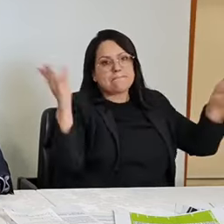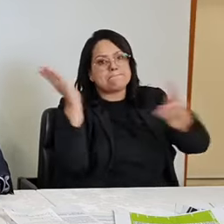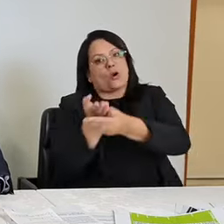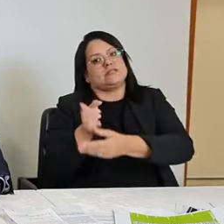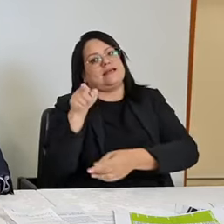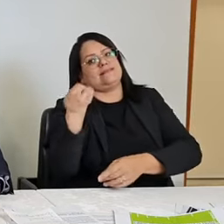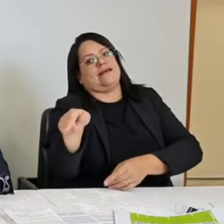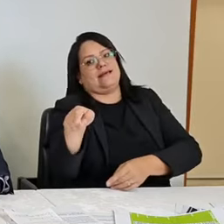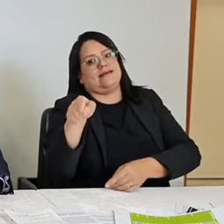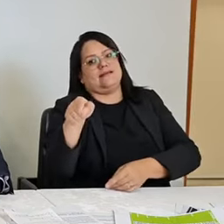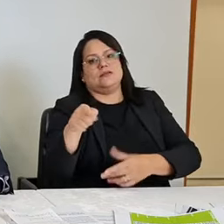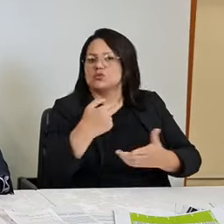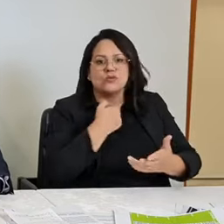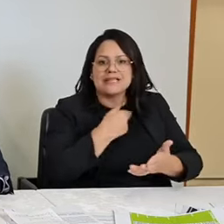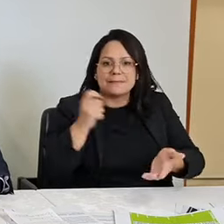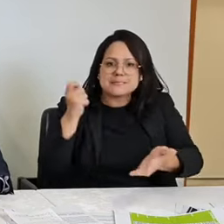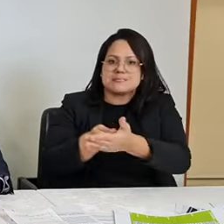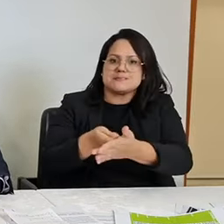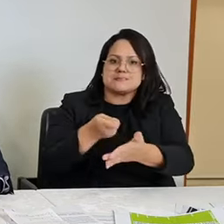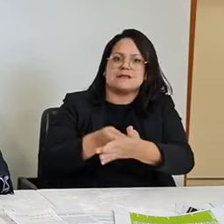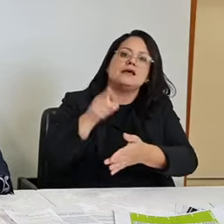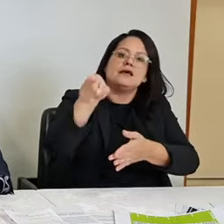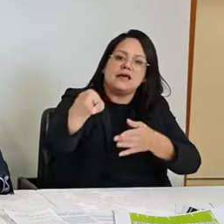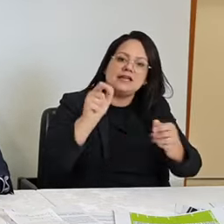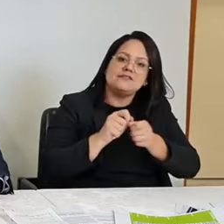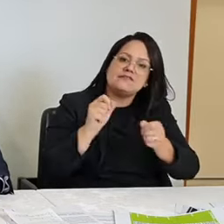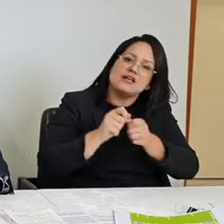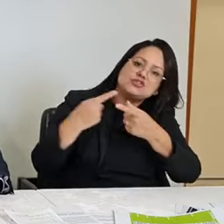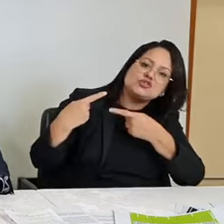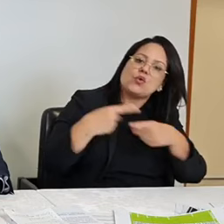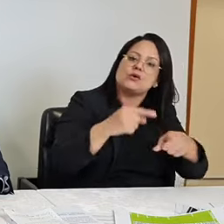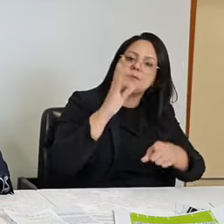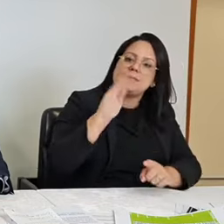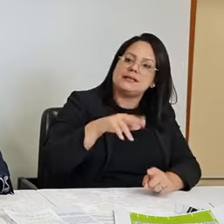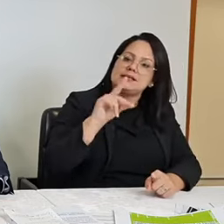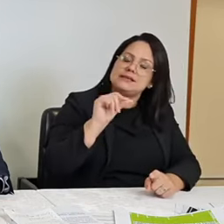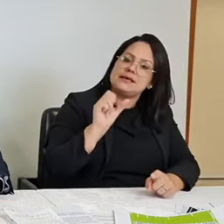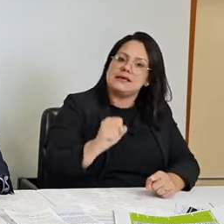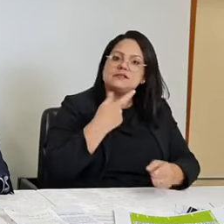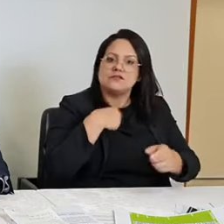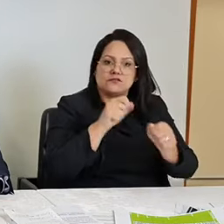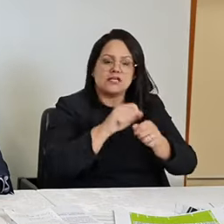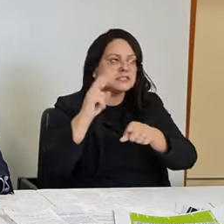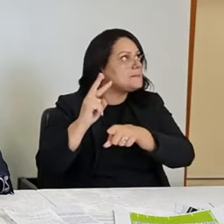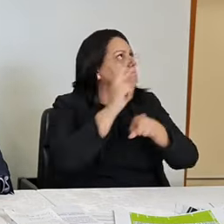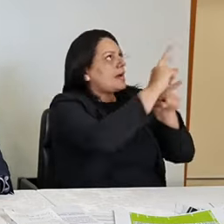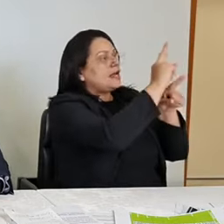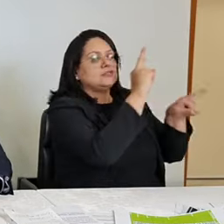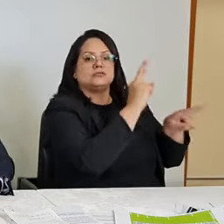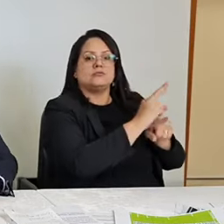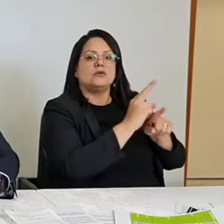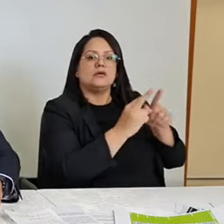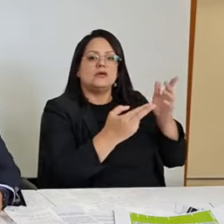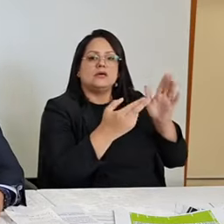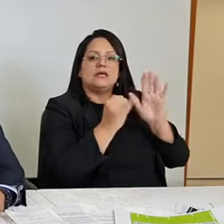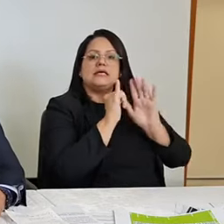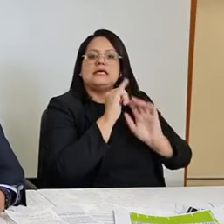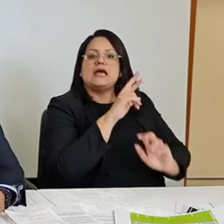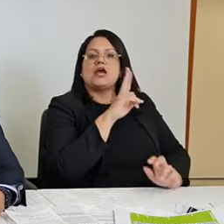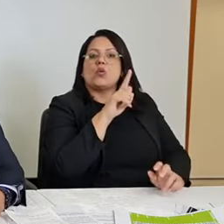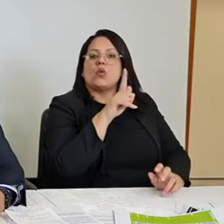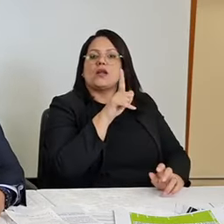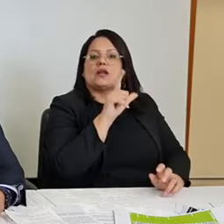exatamente dos diretores que tramaram contra o BNDES e fizeram empréstimos irregulares? Muito obrigado.